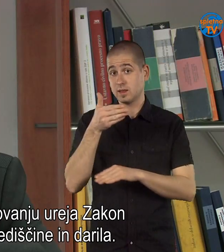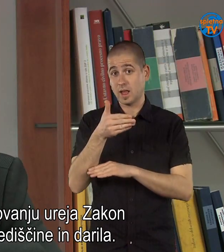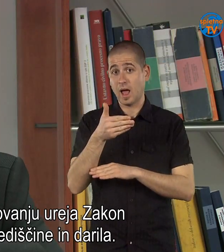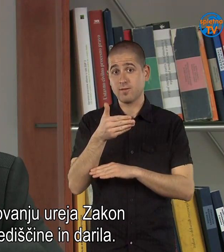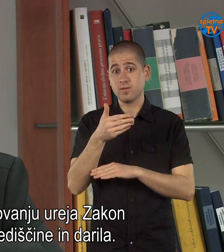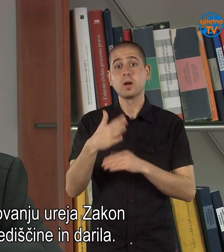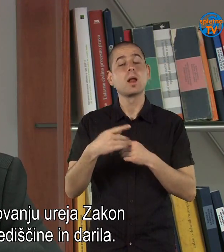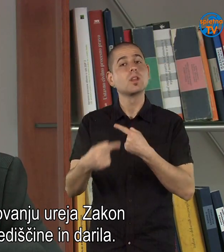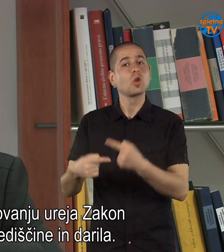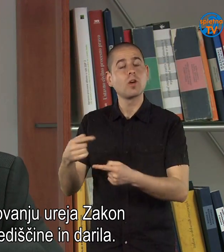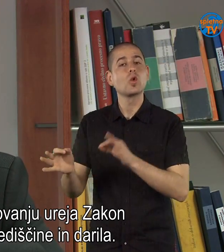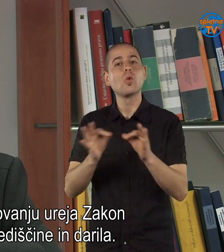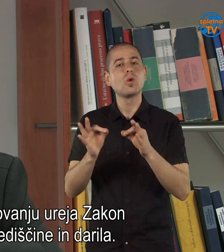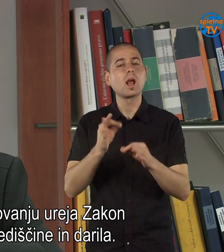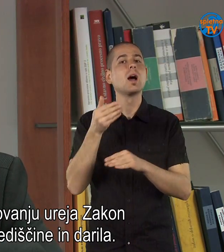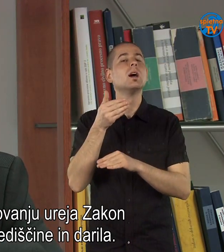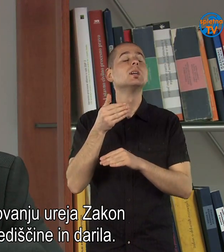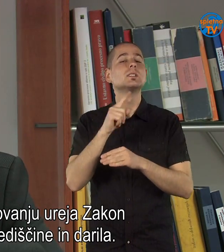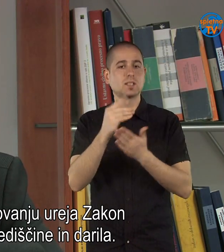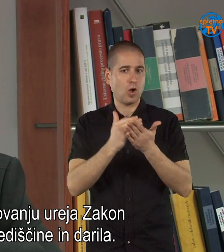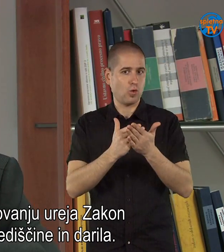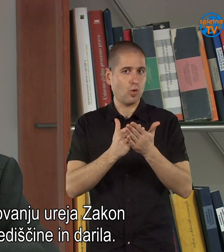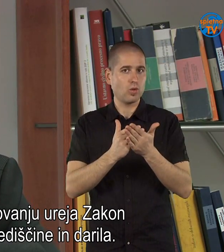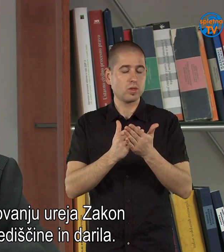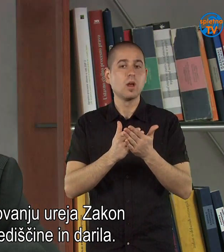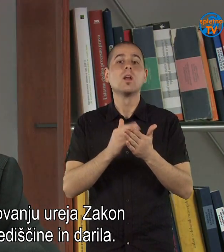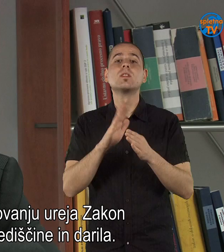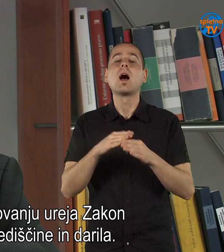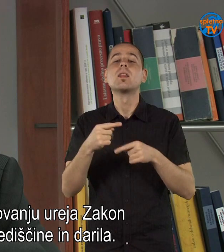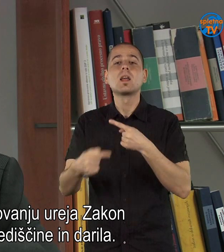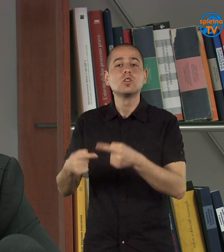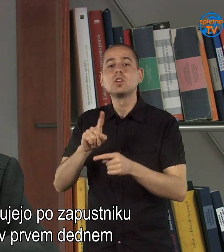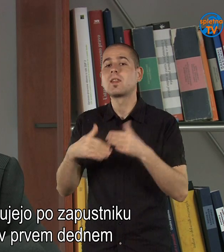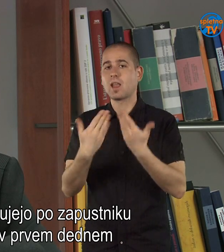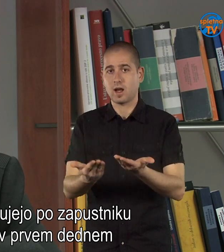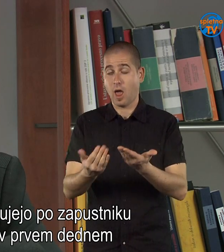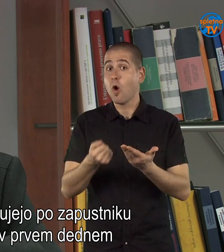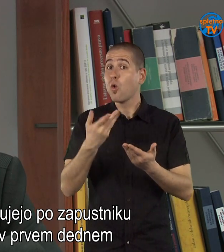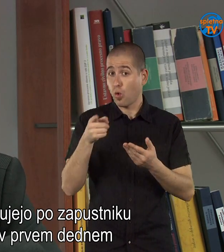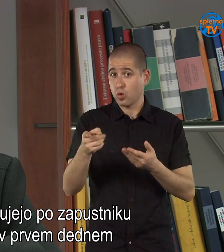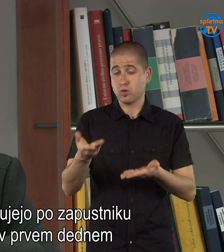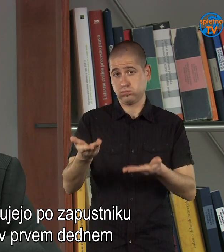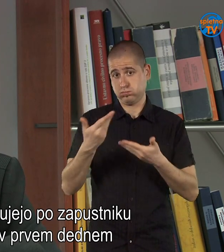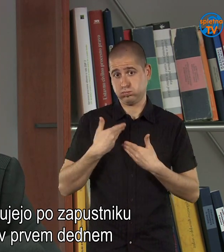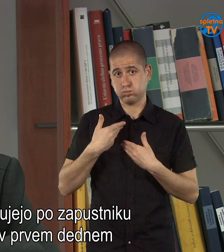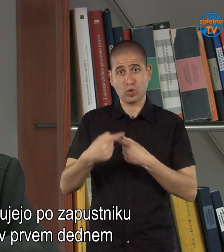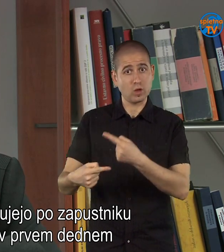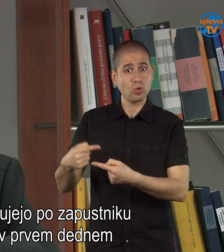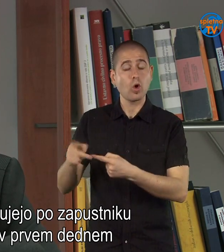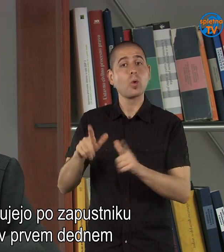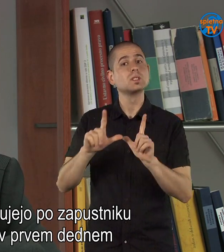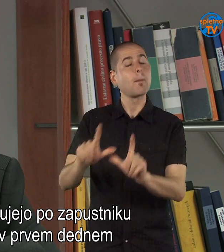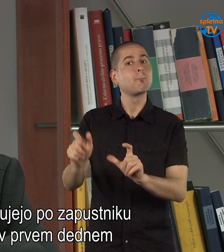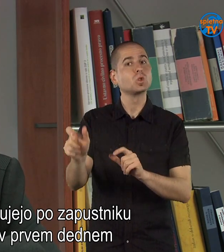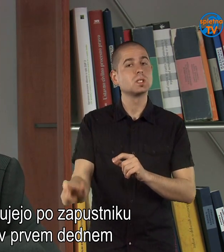Davek pri dedovanju ureja Zakon o davku na dediščine in darila. Vkolikor podedujejo